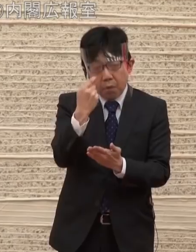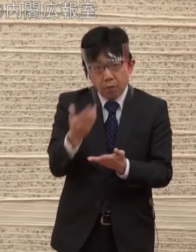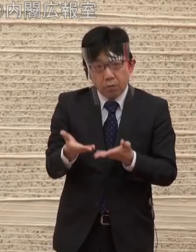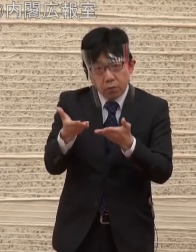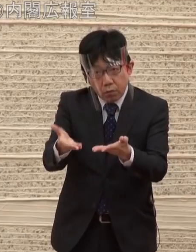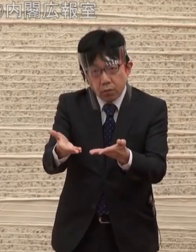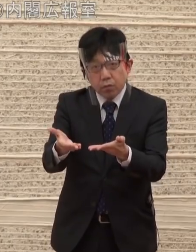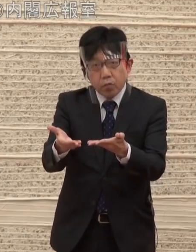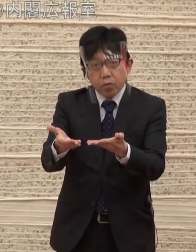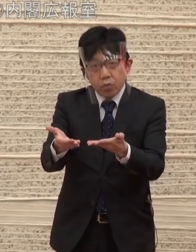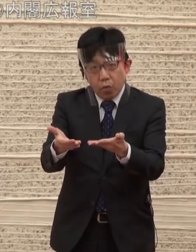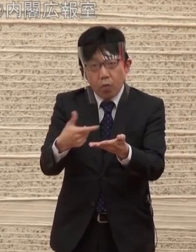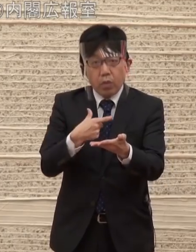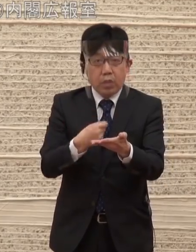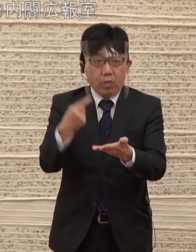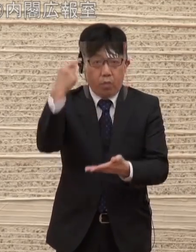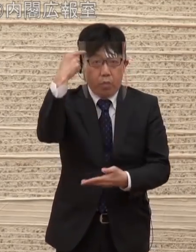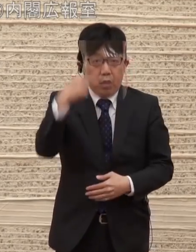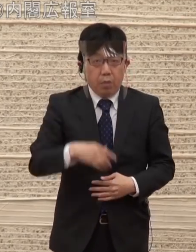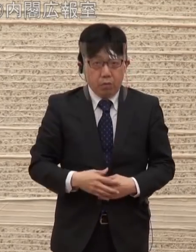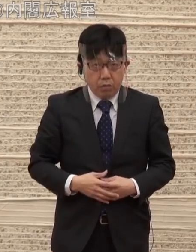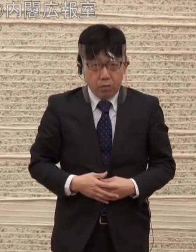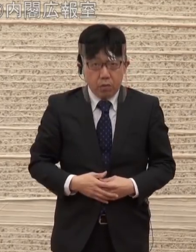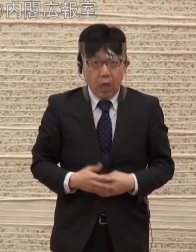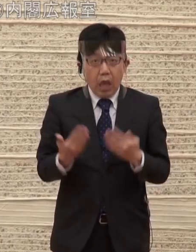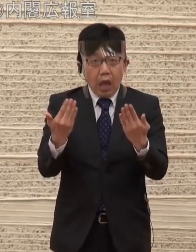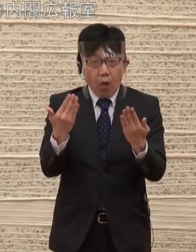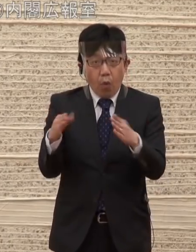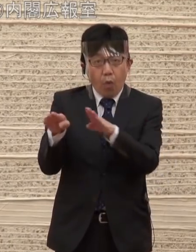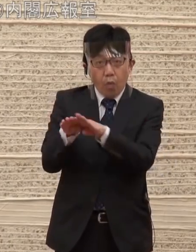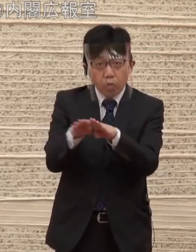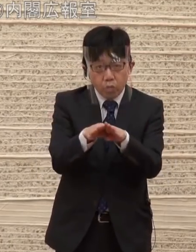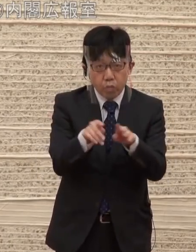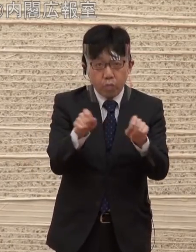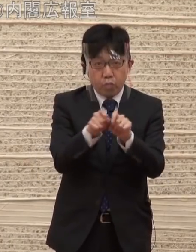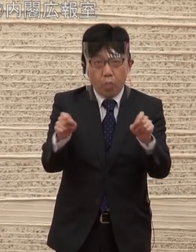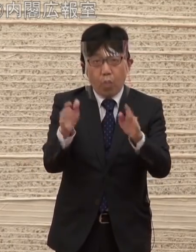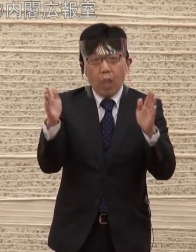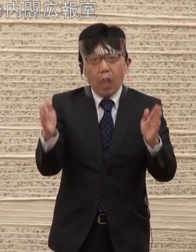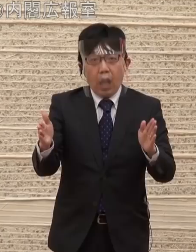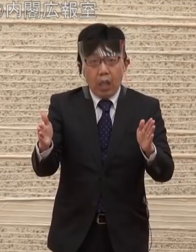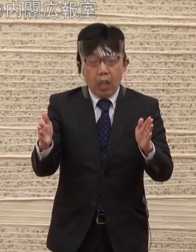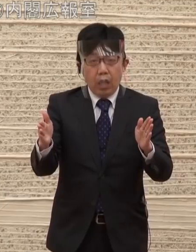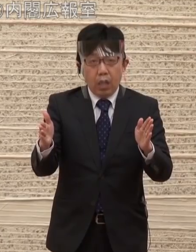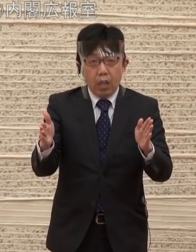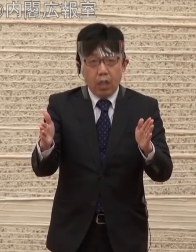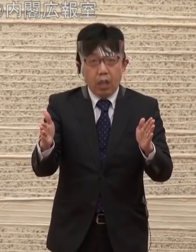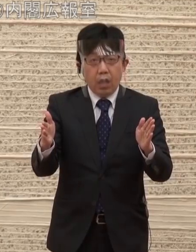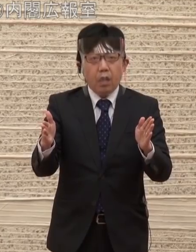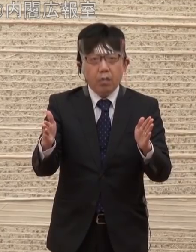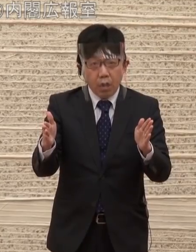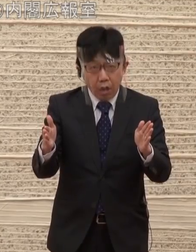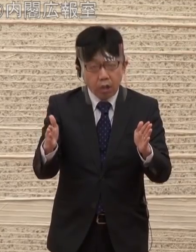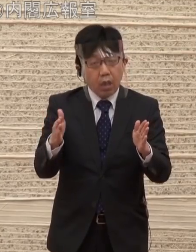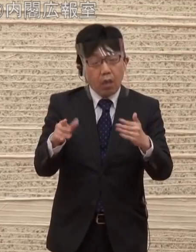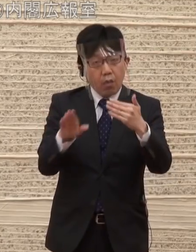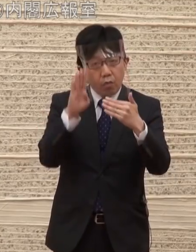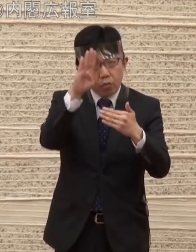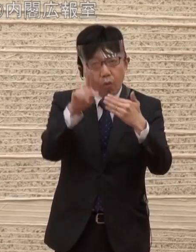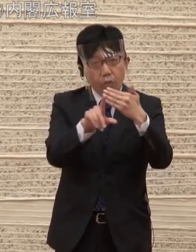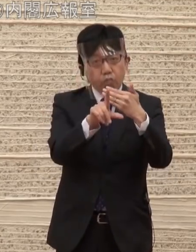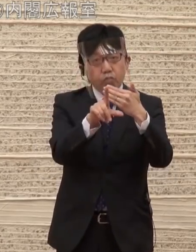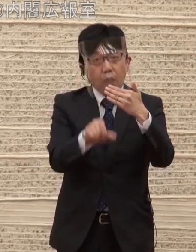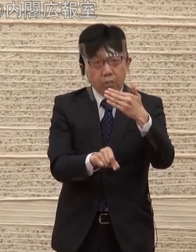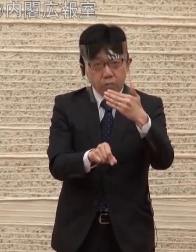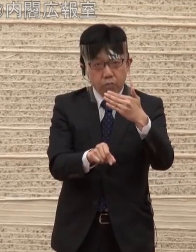ますなお方学校2行がですねまぁ町地下をしますその中においてい9月10